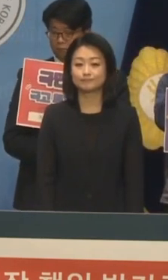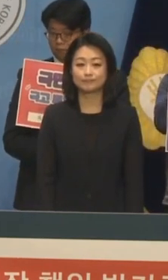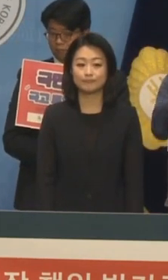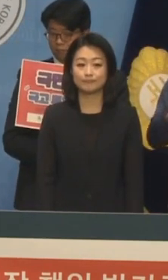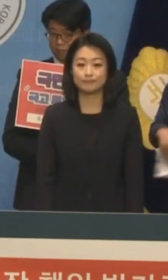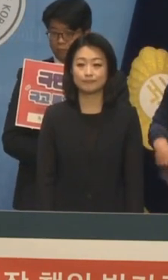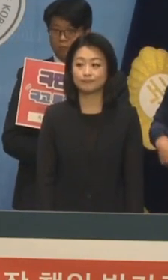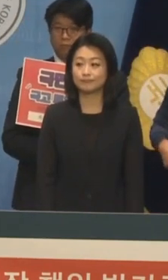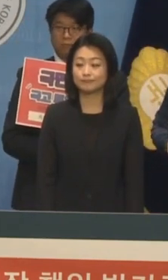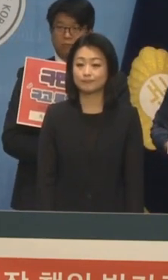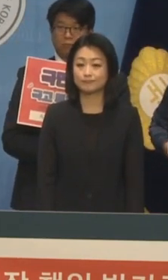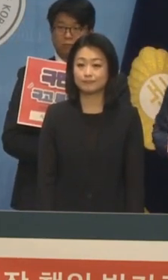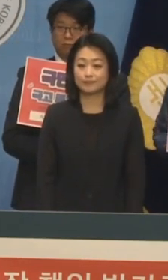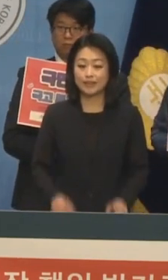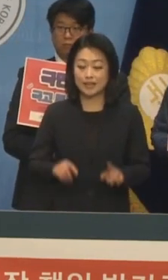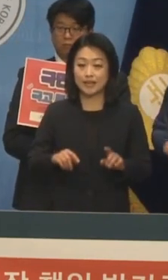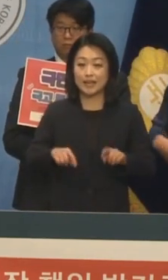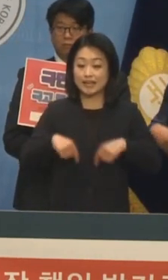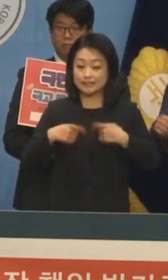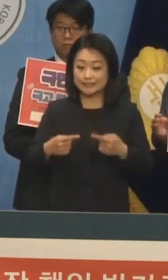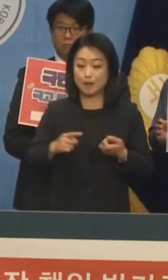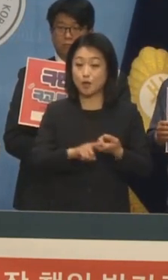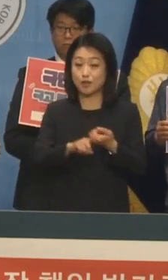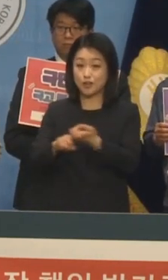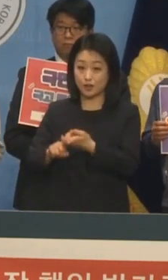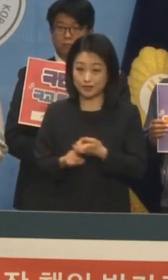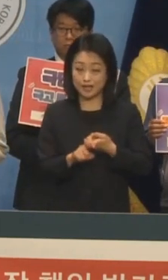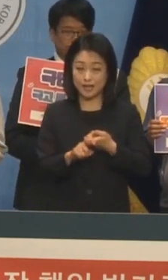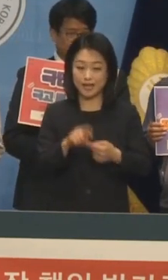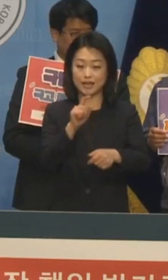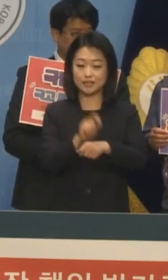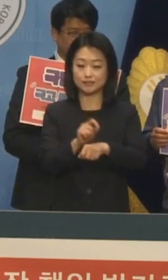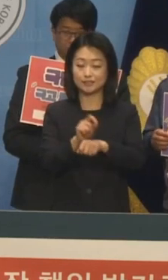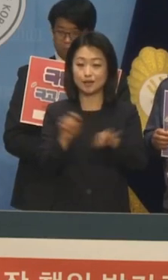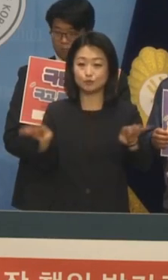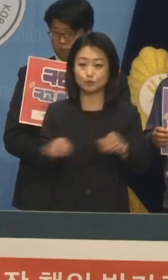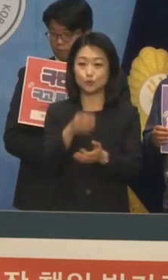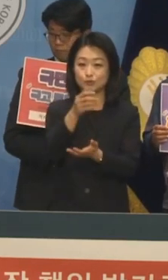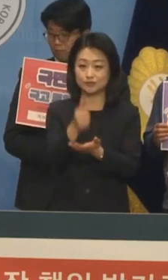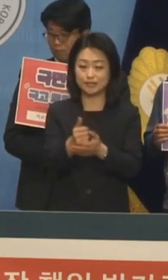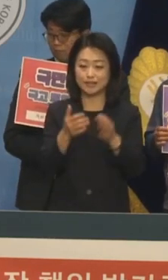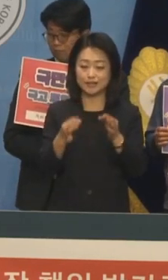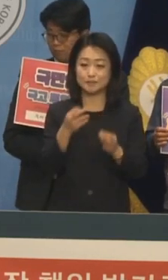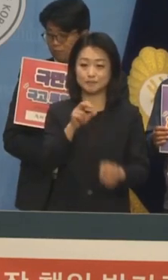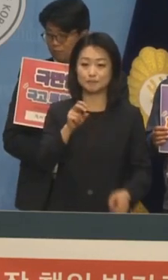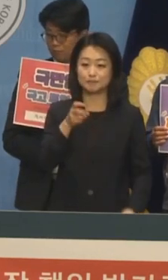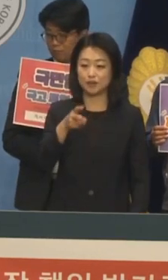네, 이어서 참여연대 김원정 협동사무처장께서 발언하시겠습니다.